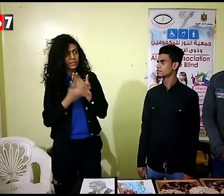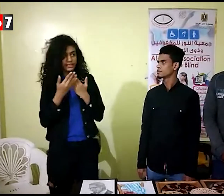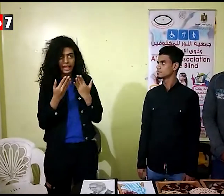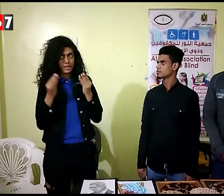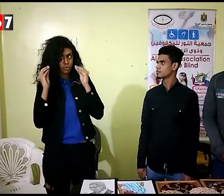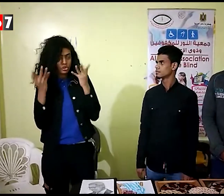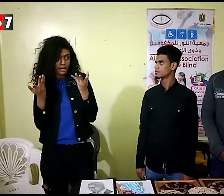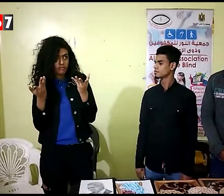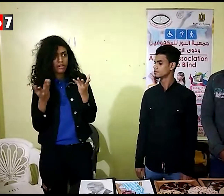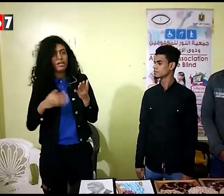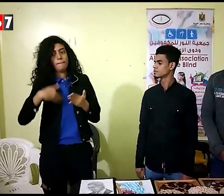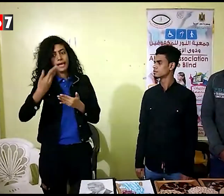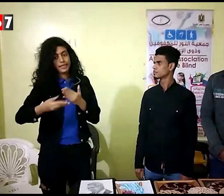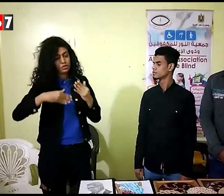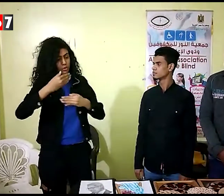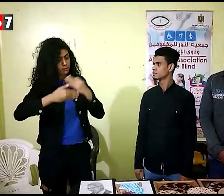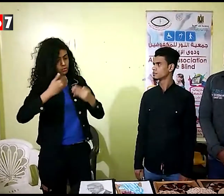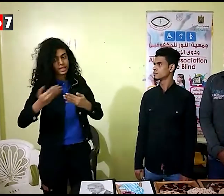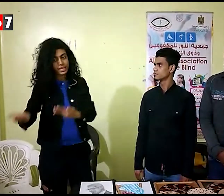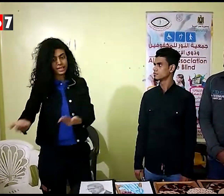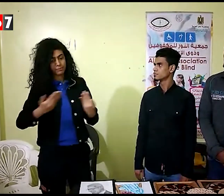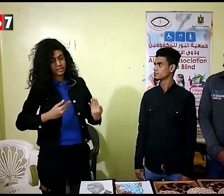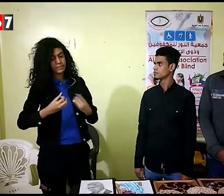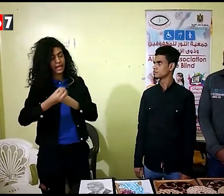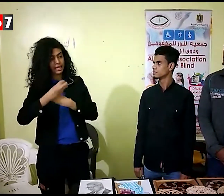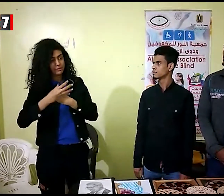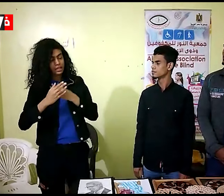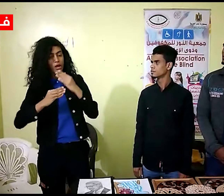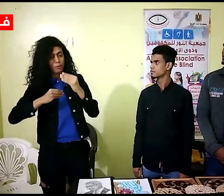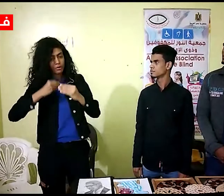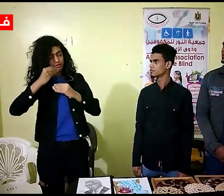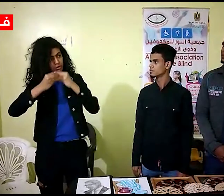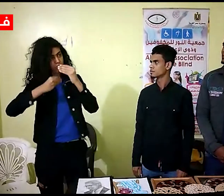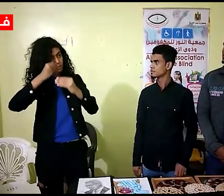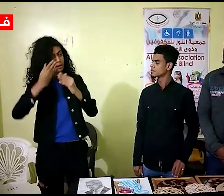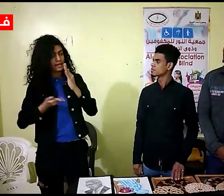عرفتني على أصحابها الصم والبكم، والموضوع ده ساعدني جدا يعني.